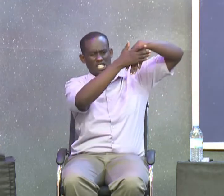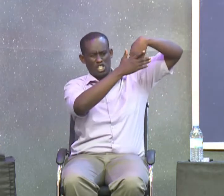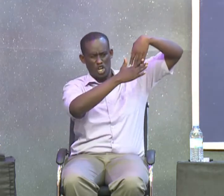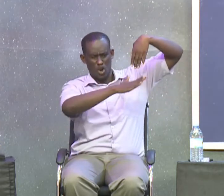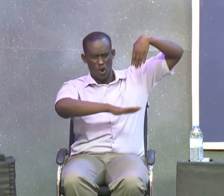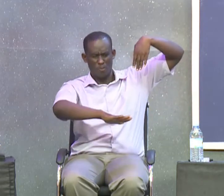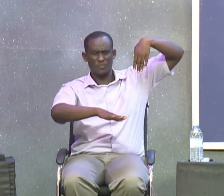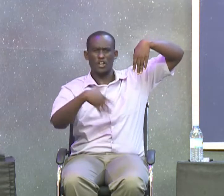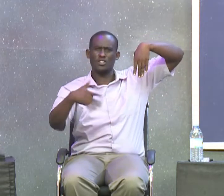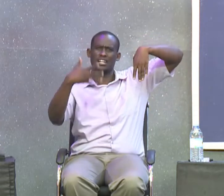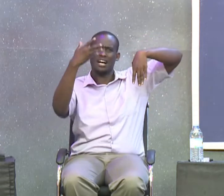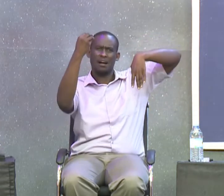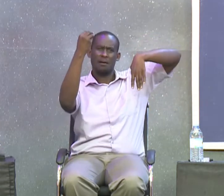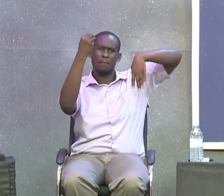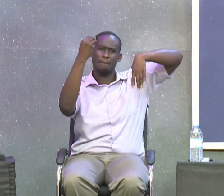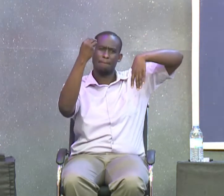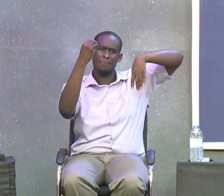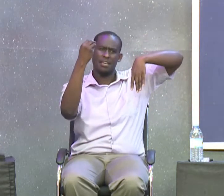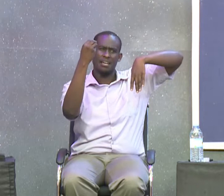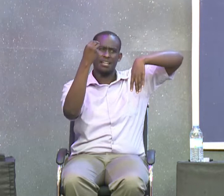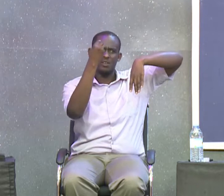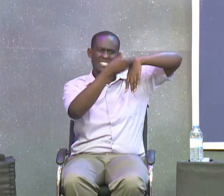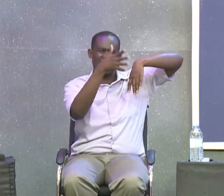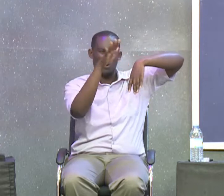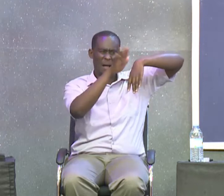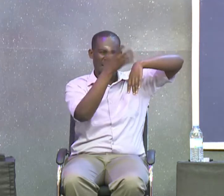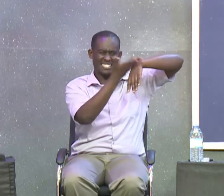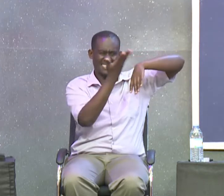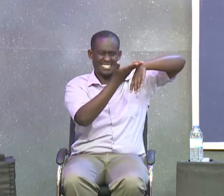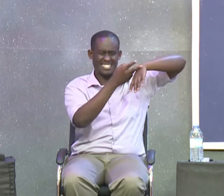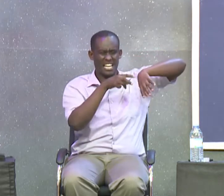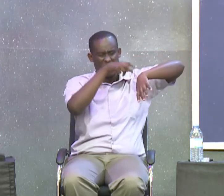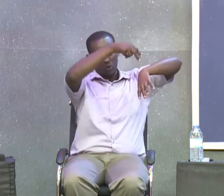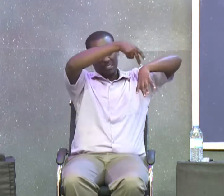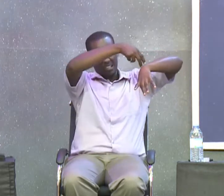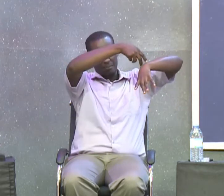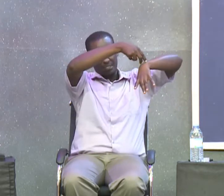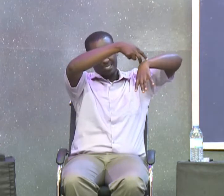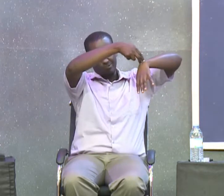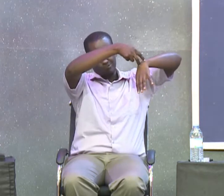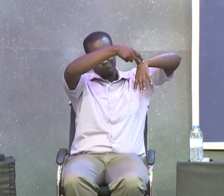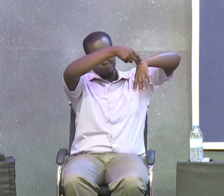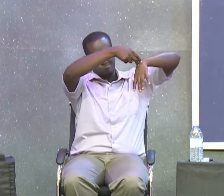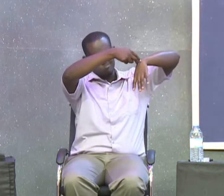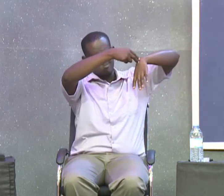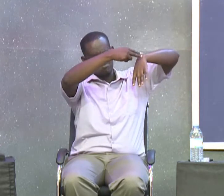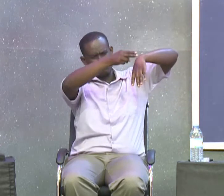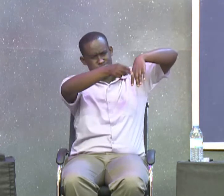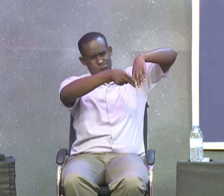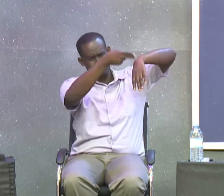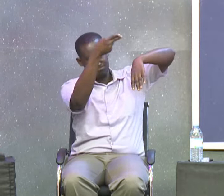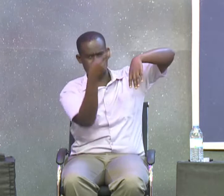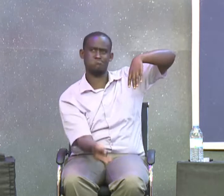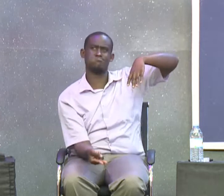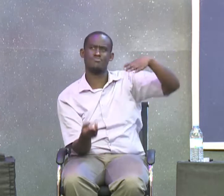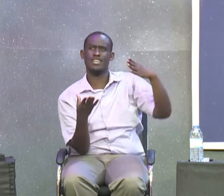ate n'oyiwako obulo obwakawo obaki kati n'otambulira okwo wega olaba omukisa ogw'okuseerera nga muki